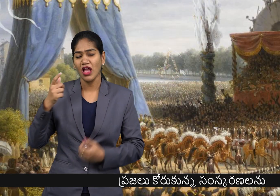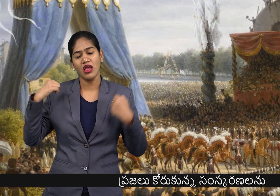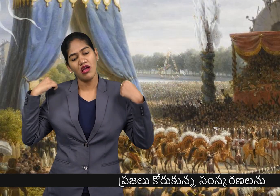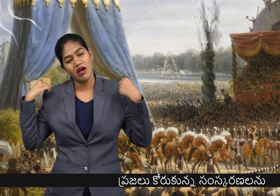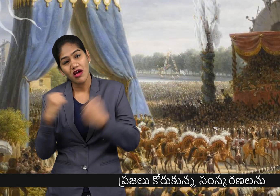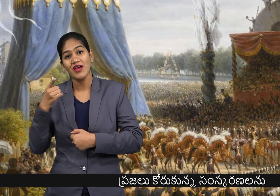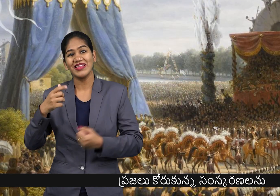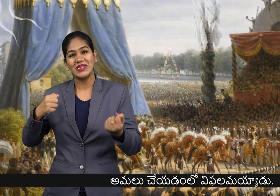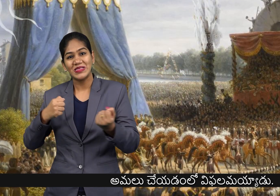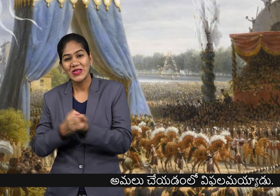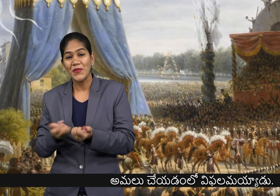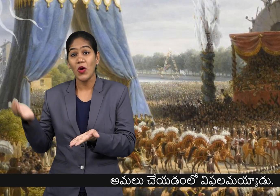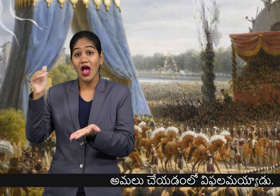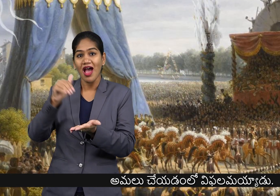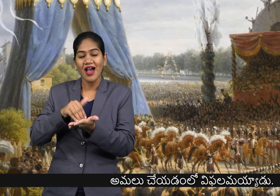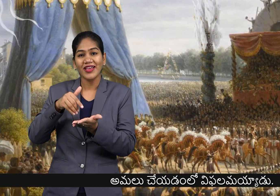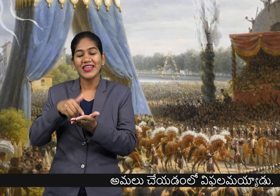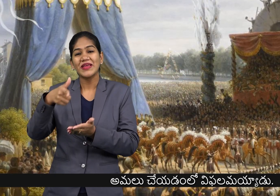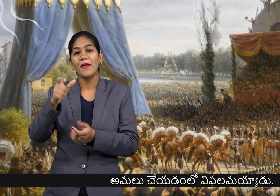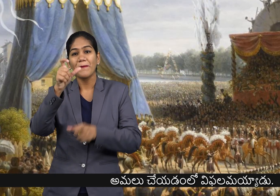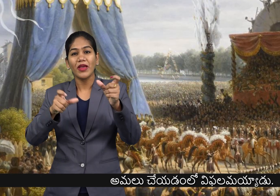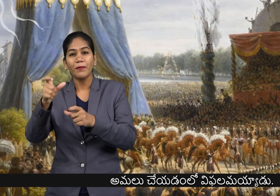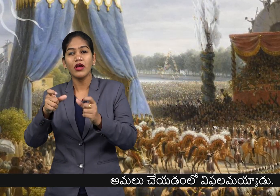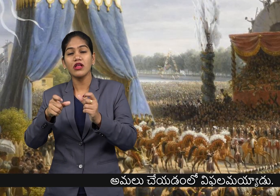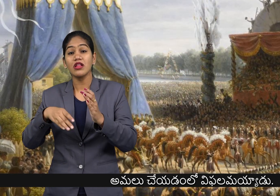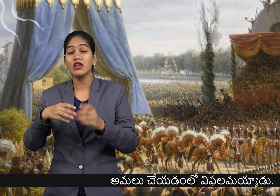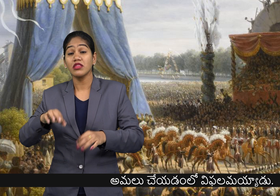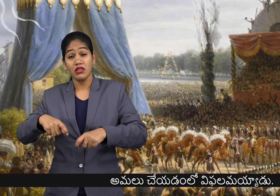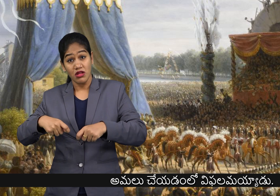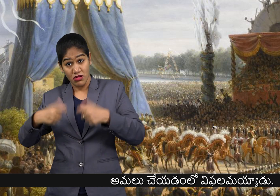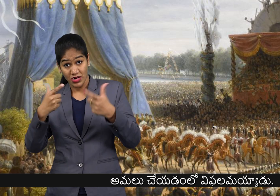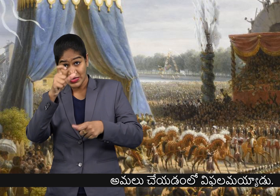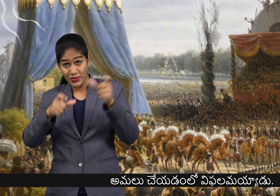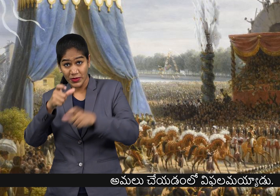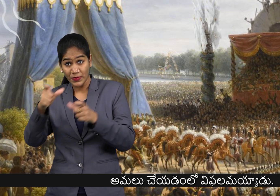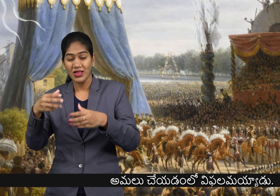ప్రజలు కోరుకున్న సంస్కరణలను అమలు చేయటంలో విఫలమయ్యాడు.